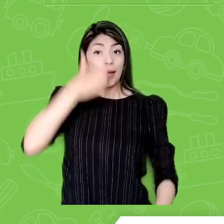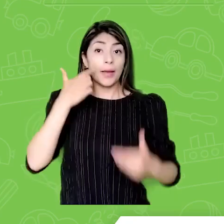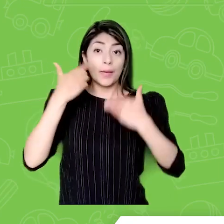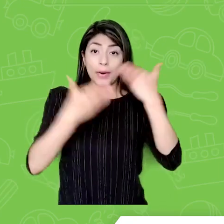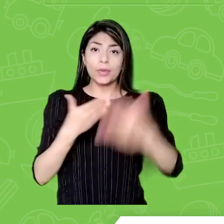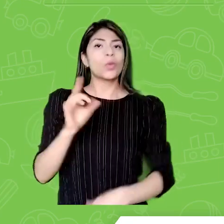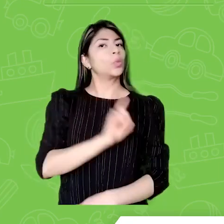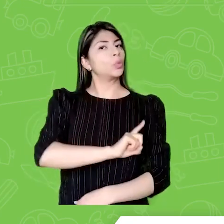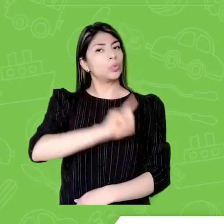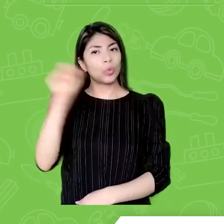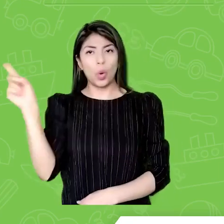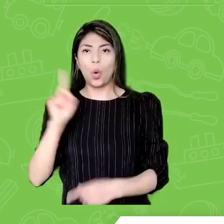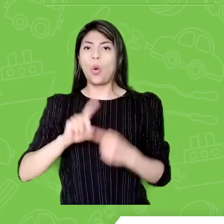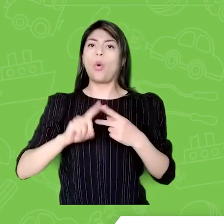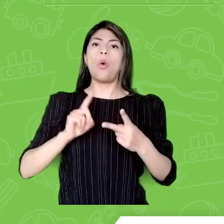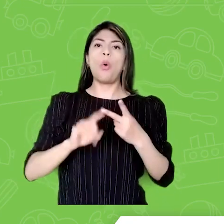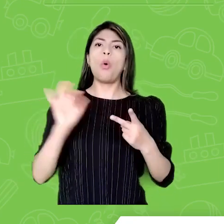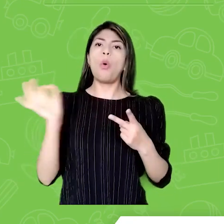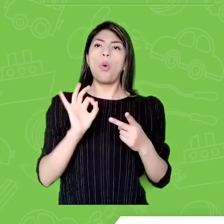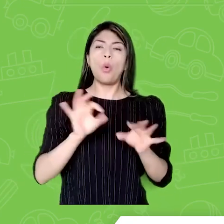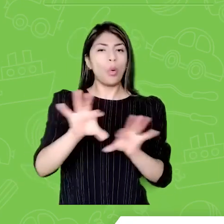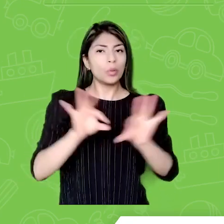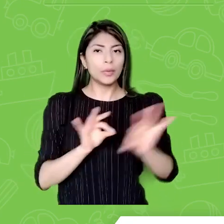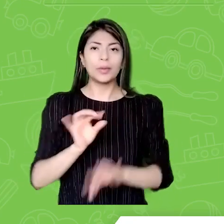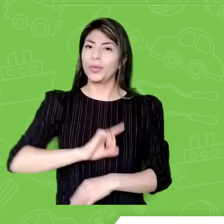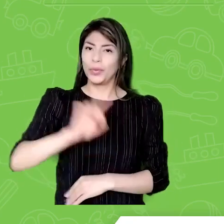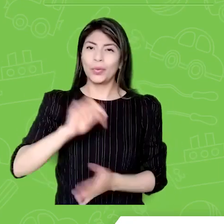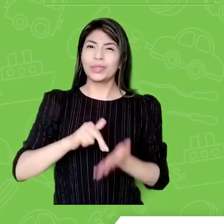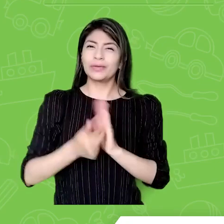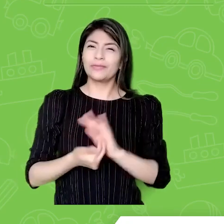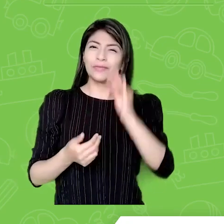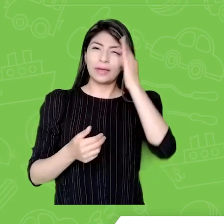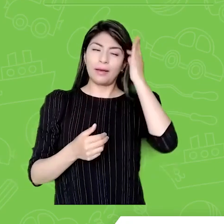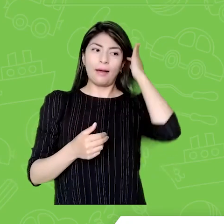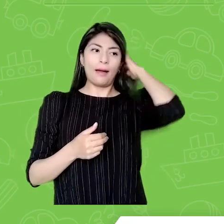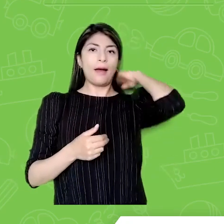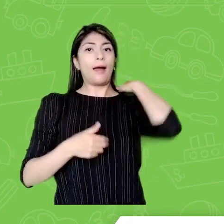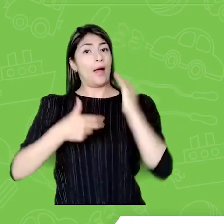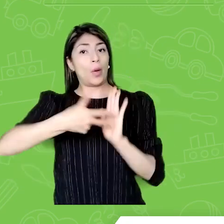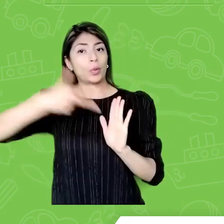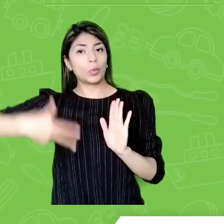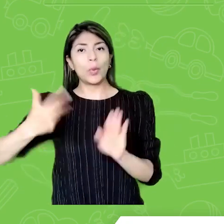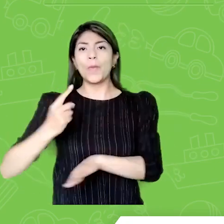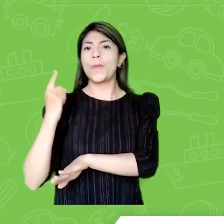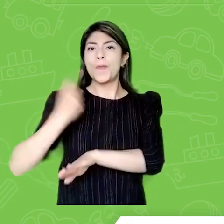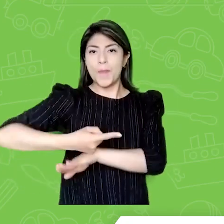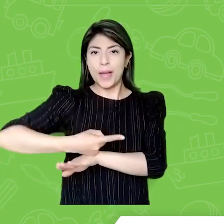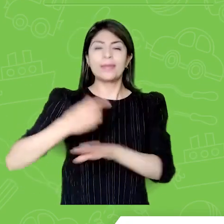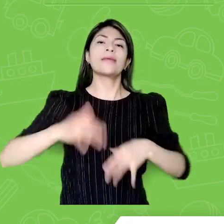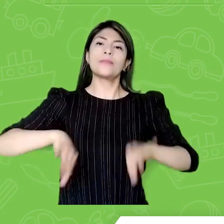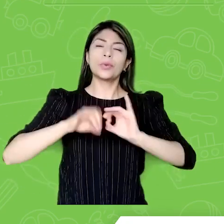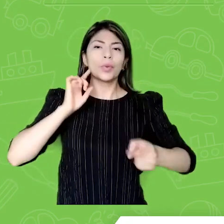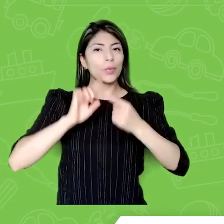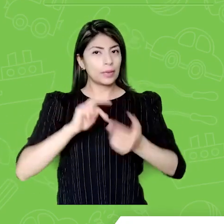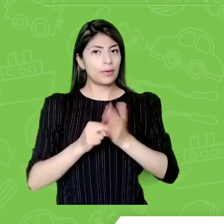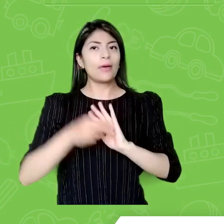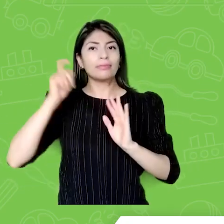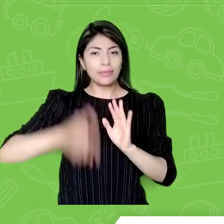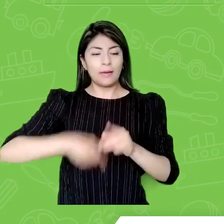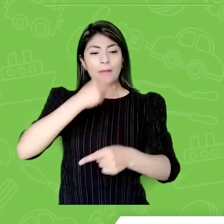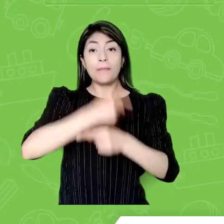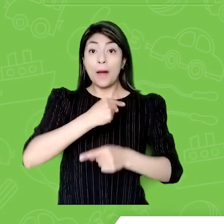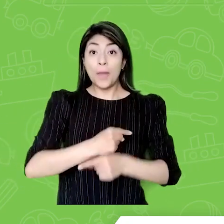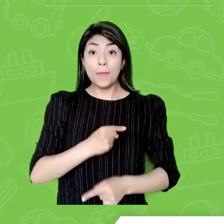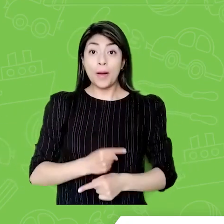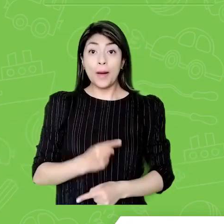un instrumento de selección, sino una condición obligatoria de orden constitucional y legal, que de no cumplirse genera el